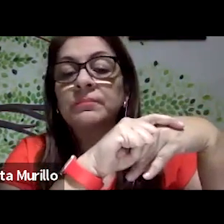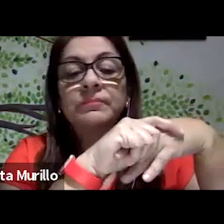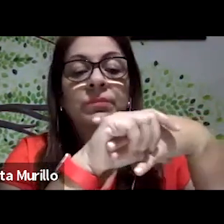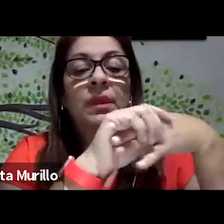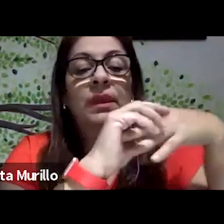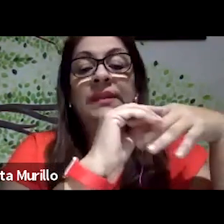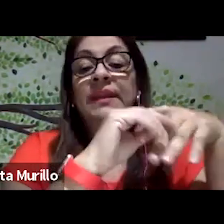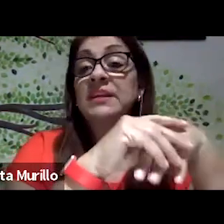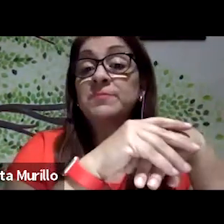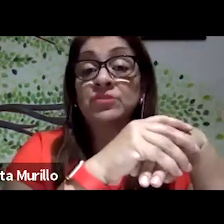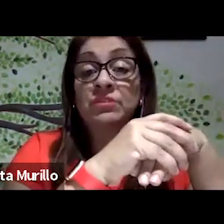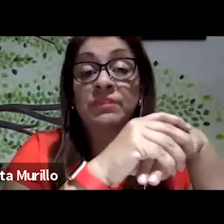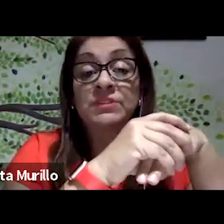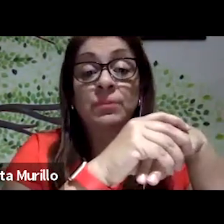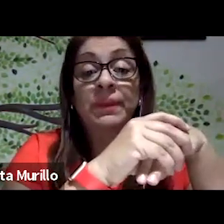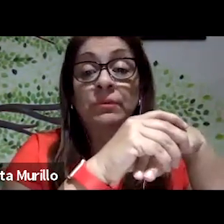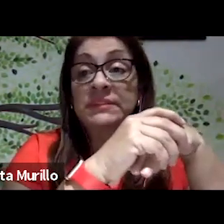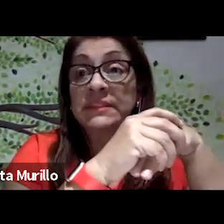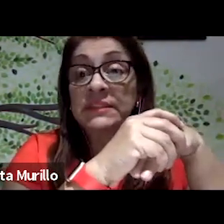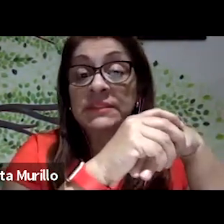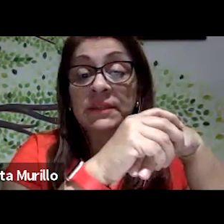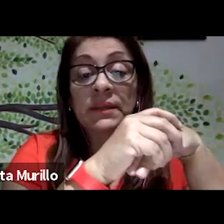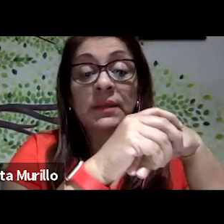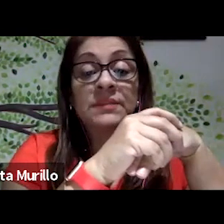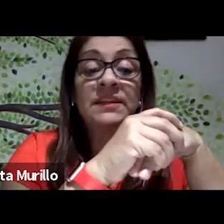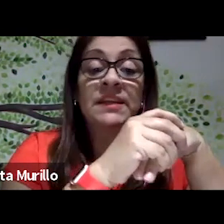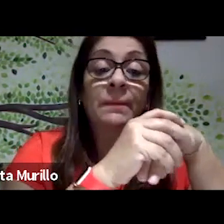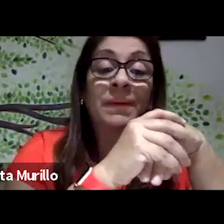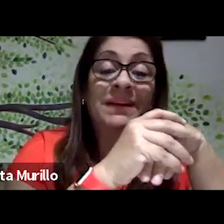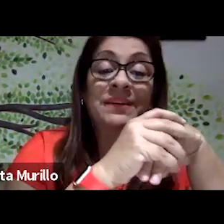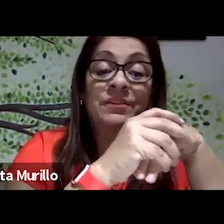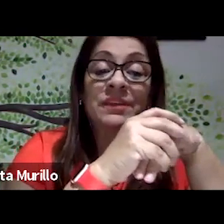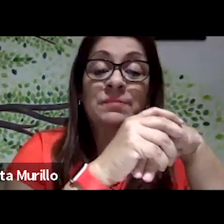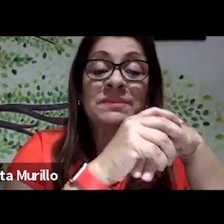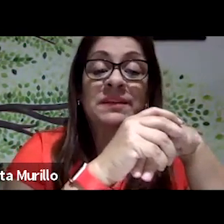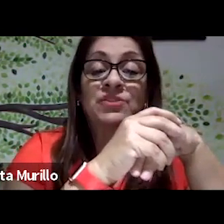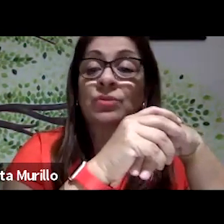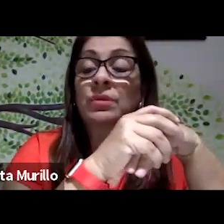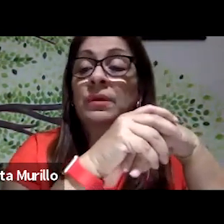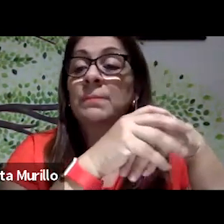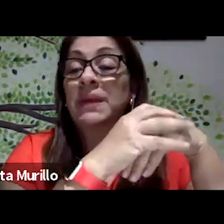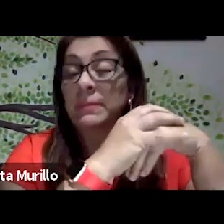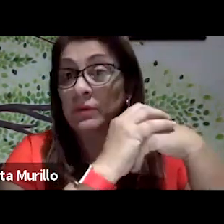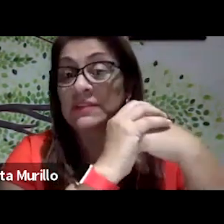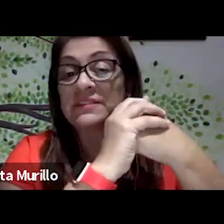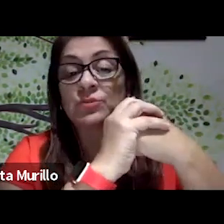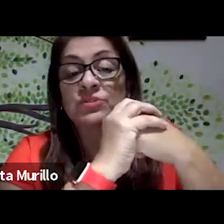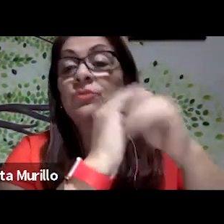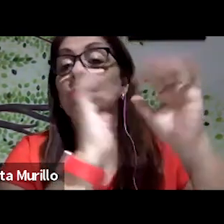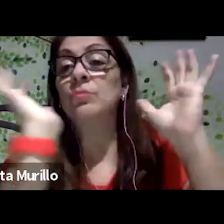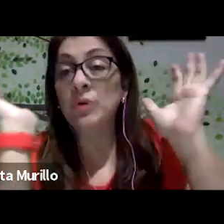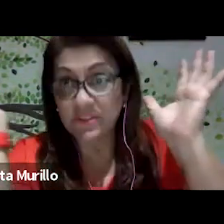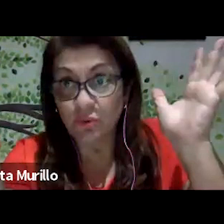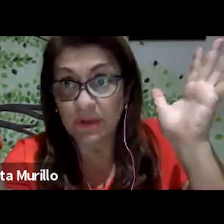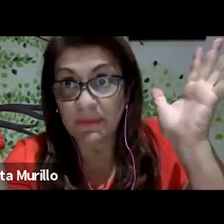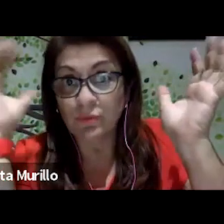corriente generaría espacios de reflexión para adolescentes sería parte de redes de investigación para mejorar esa